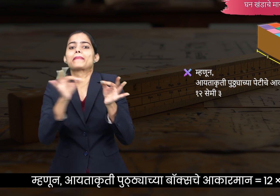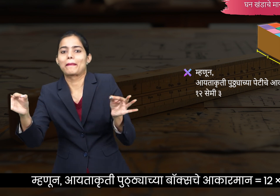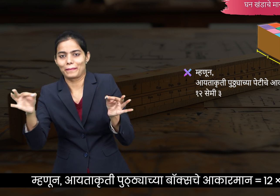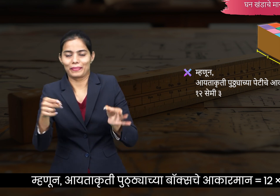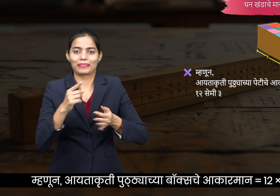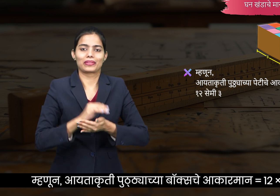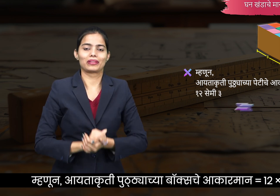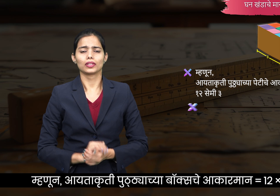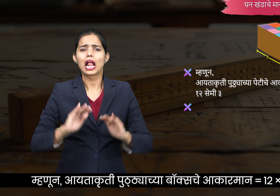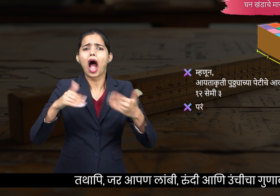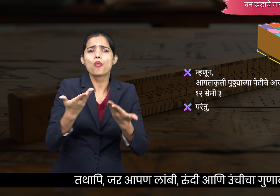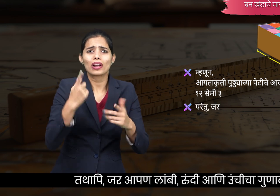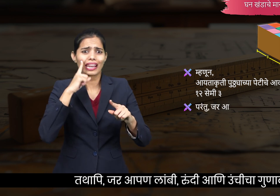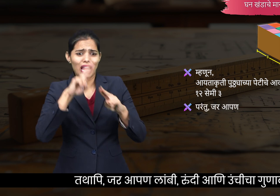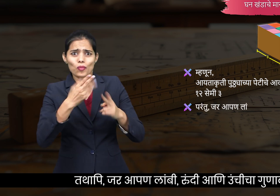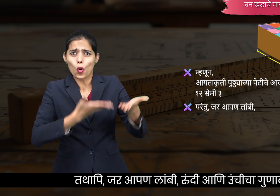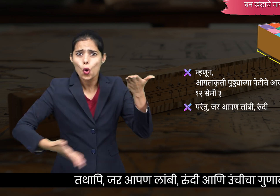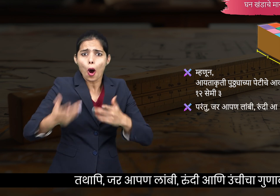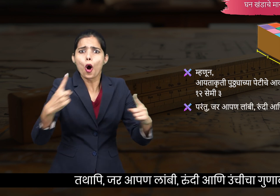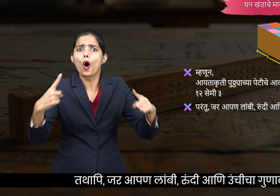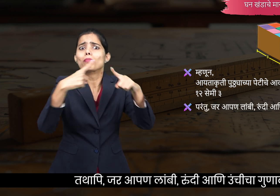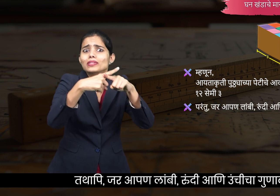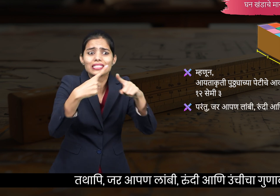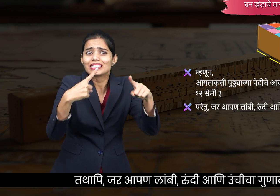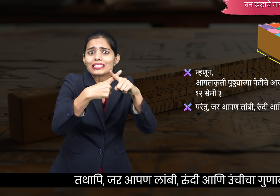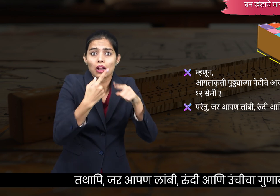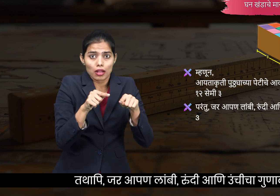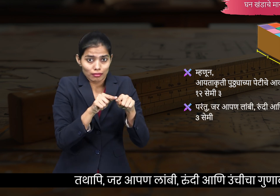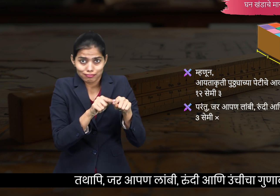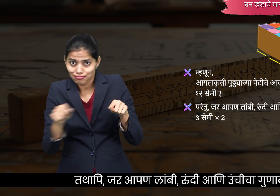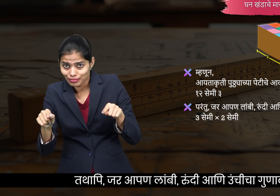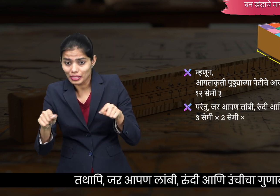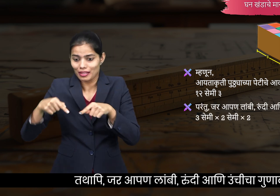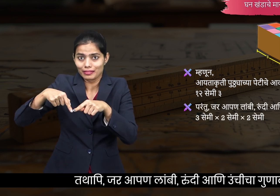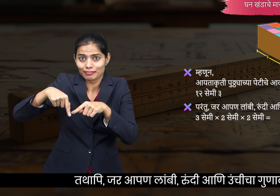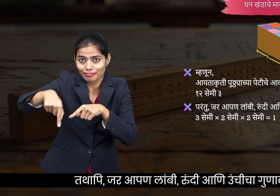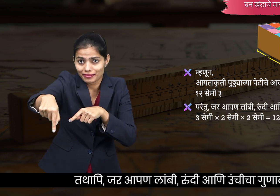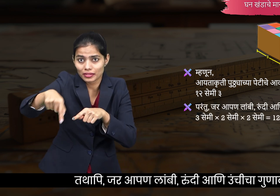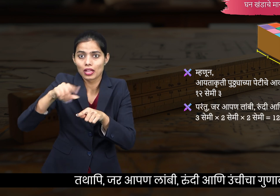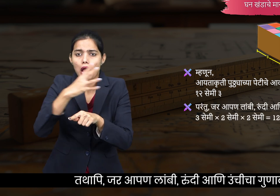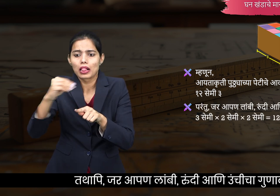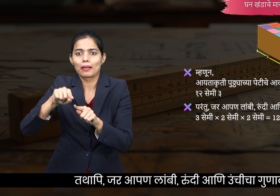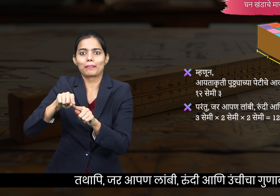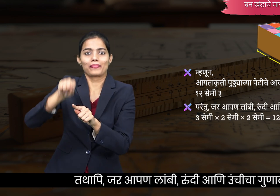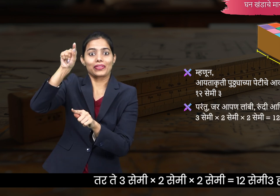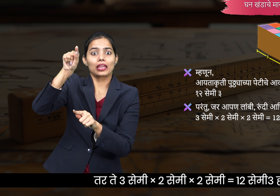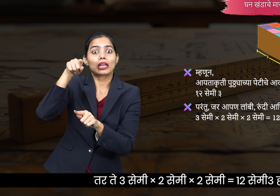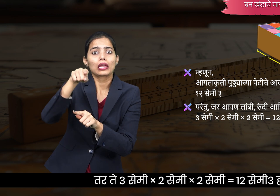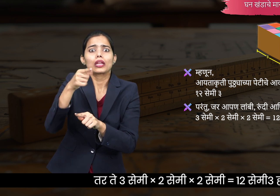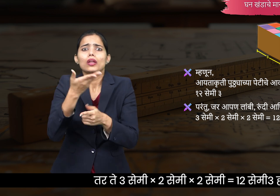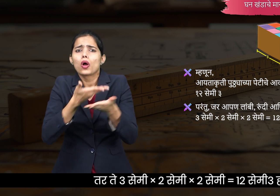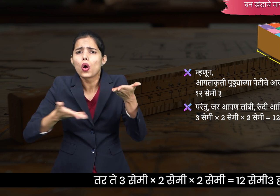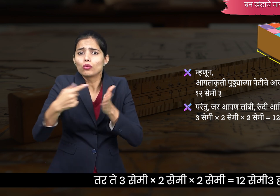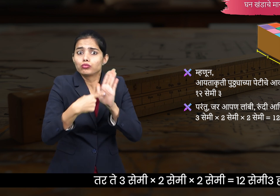सेंटीमीटर घन. तथापि जर आपण लांबी, रुंदी आणि उंचीचा गुणाकार केला तर